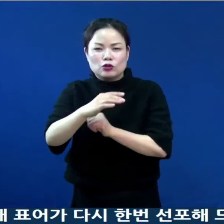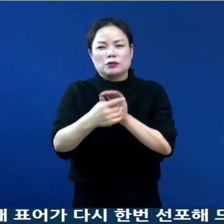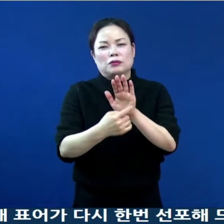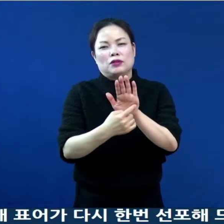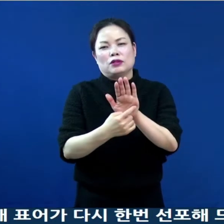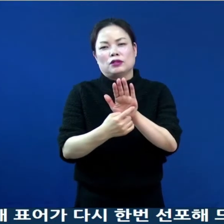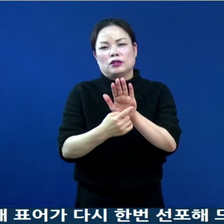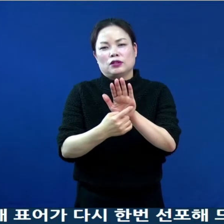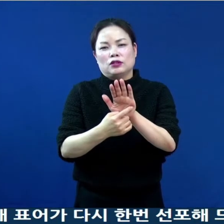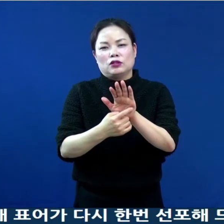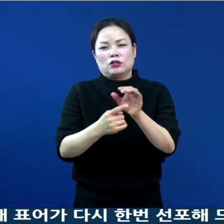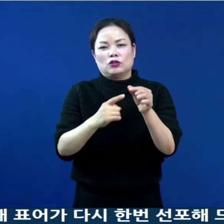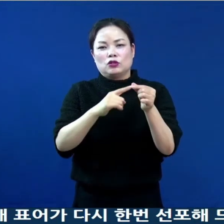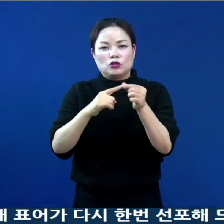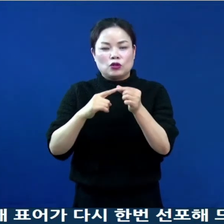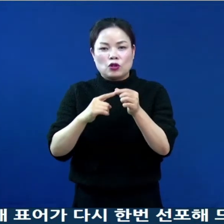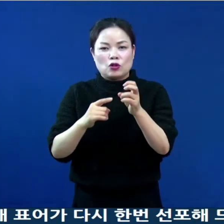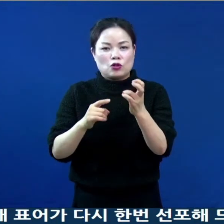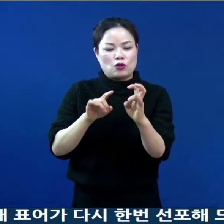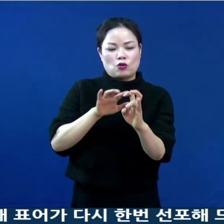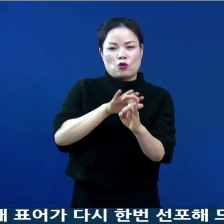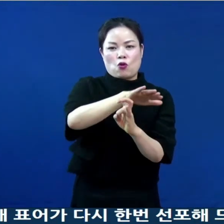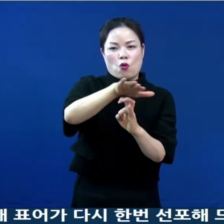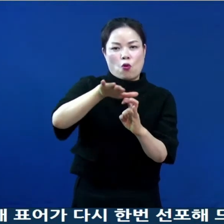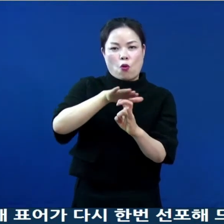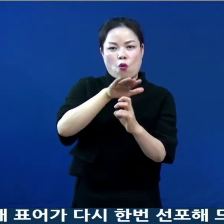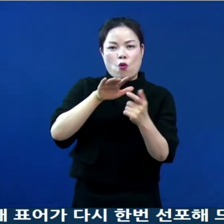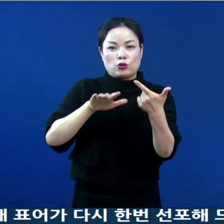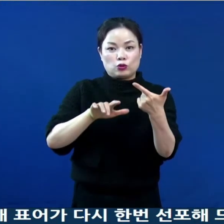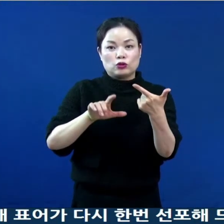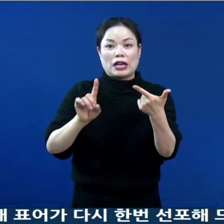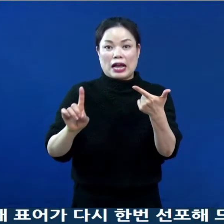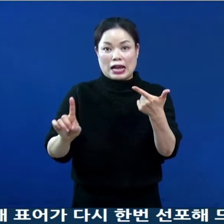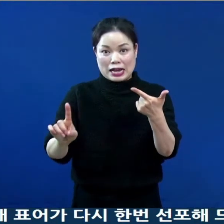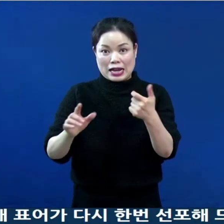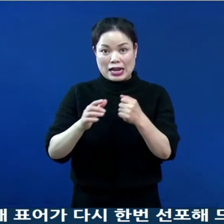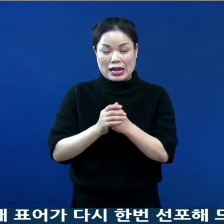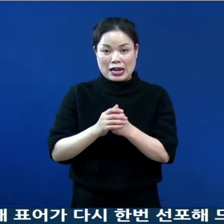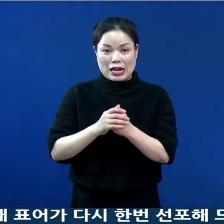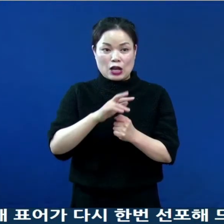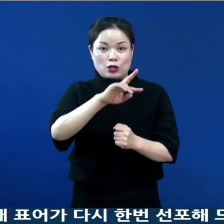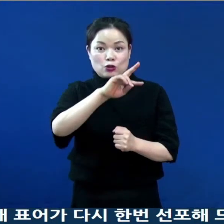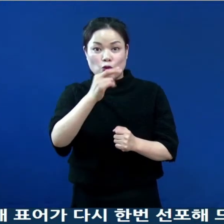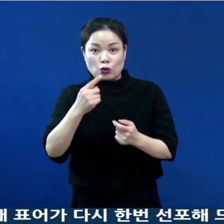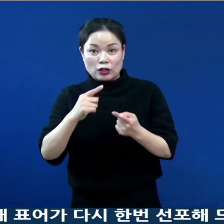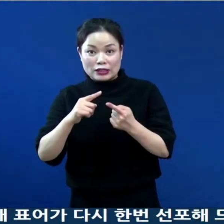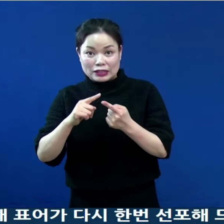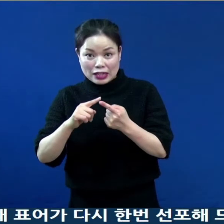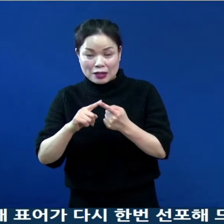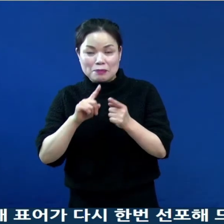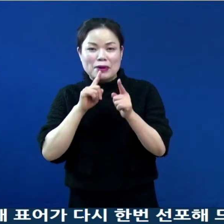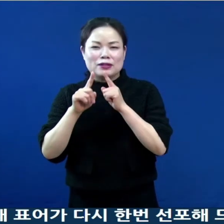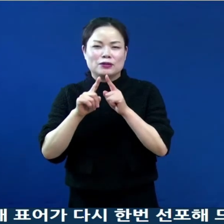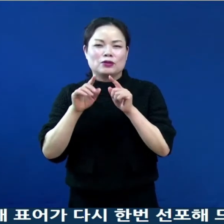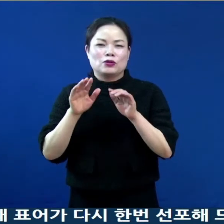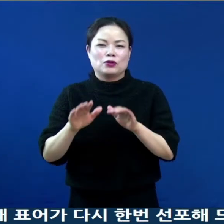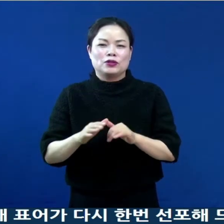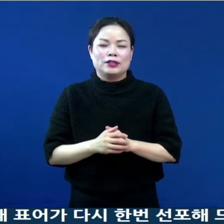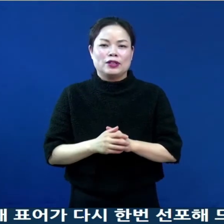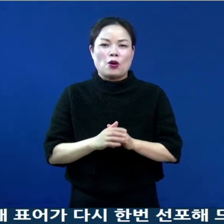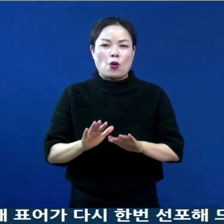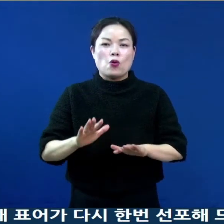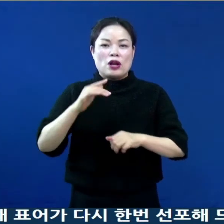담고 있는 요절로는 호세아 6장 1절을 정했습니다. 돌이키라에 관한 요절을 오늘 올해의